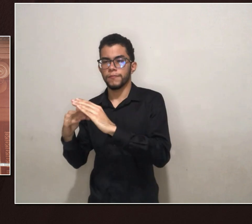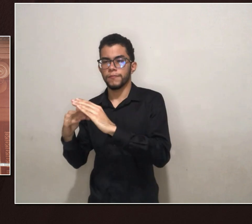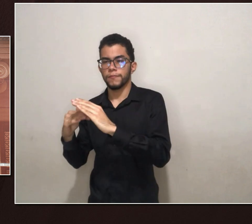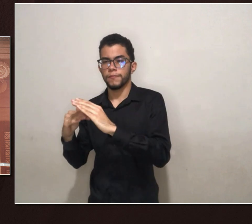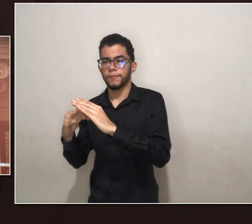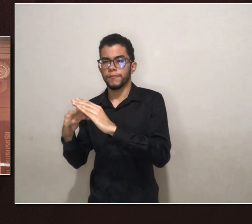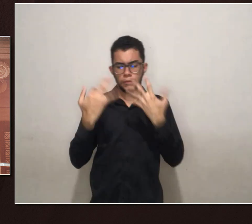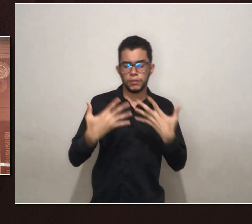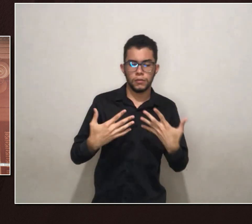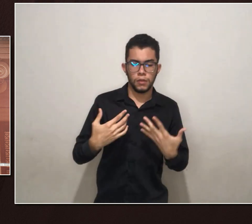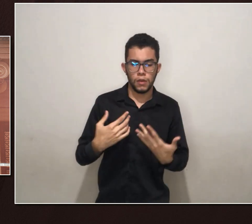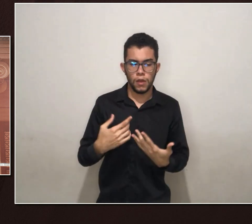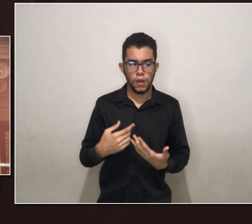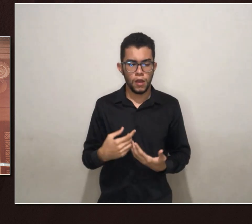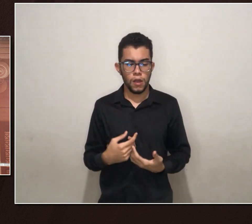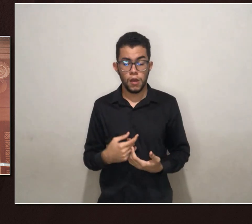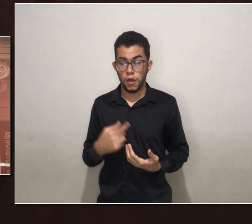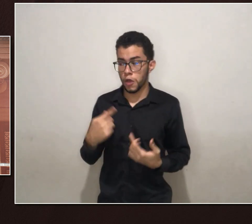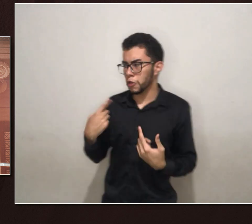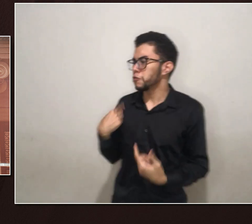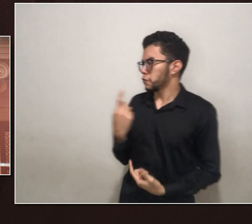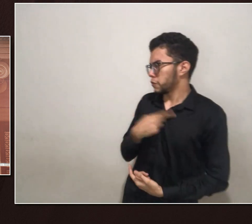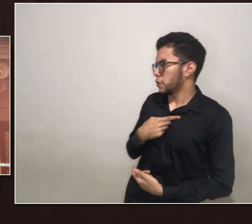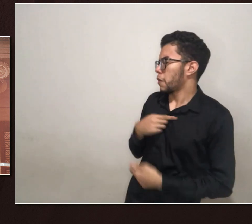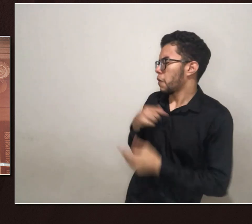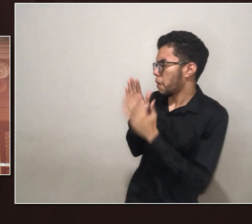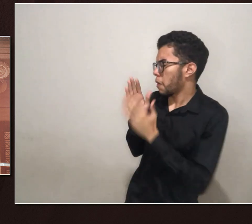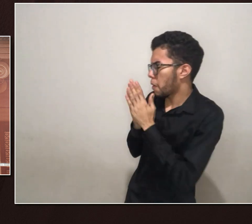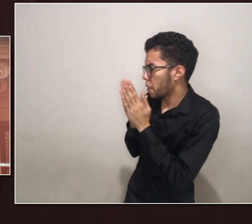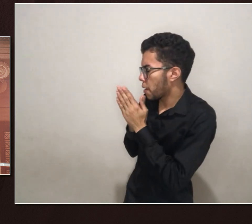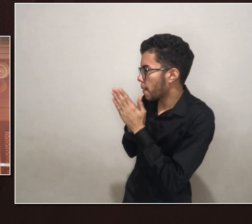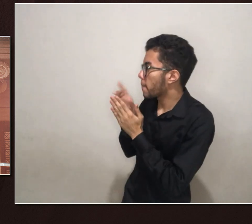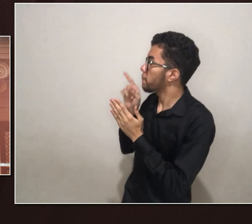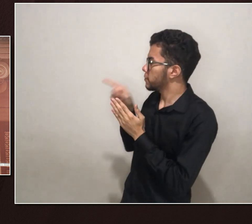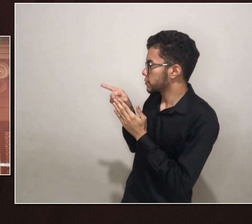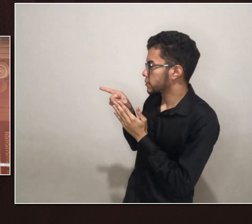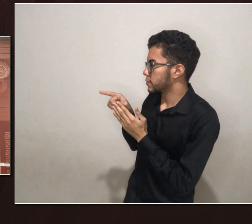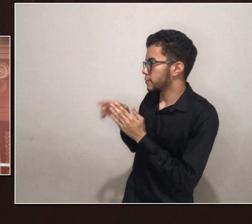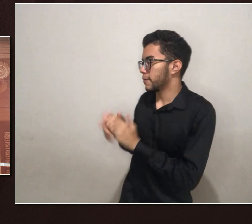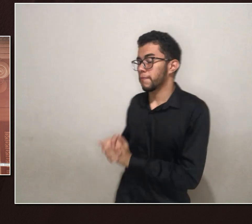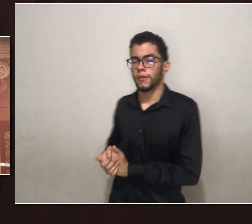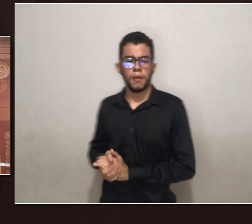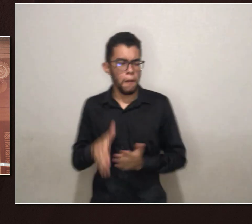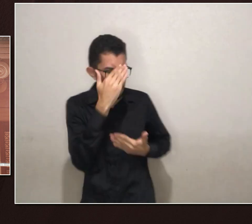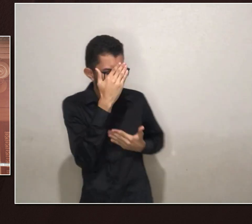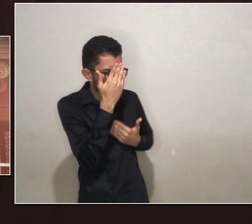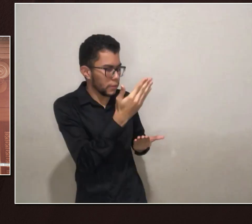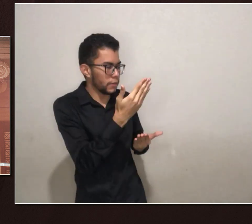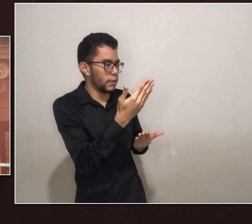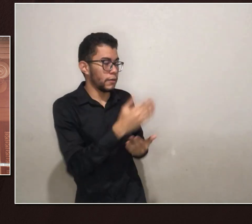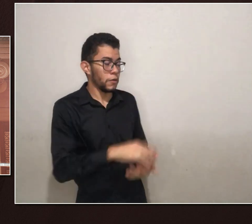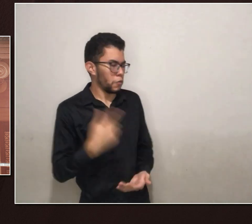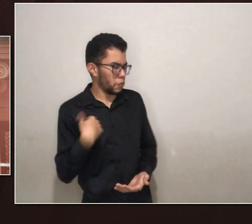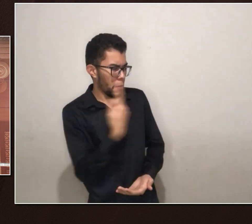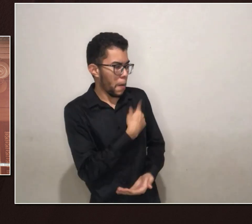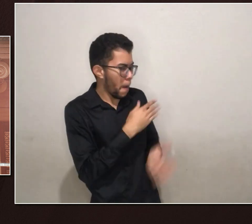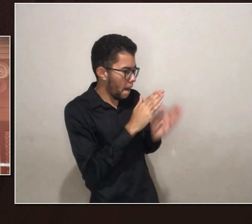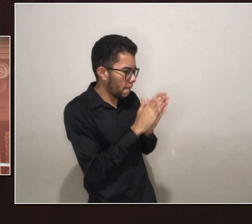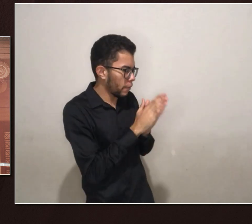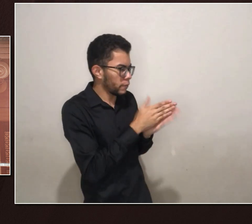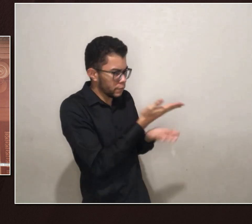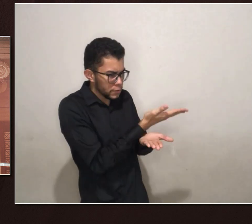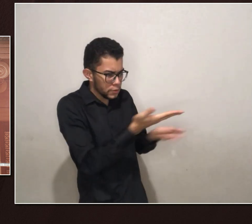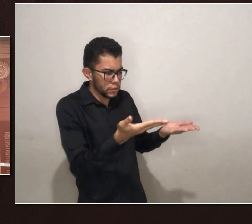agradecer pelas suas orações, é que nós somos sustentados. E nessa luta pelo reino,